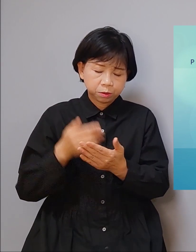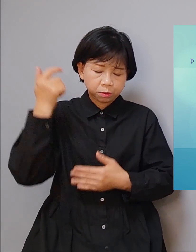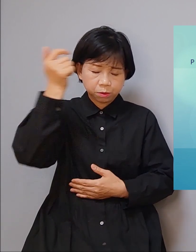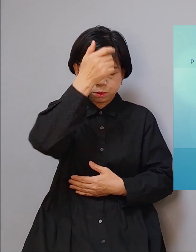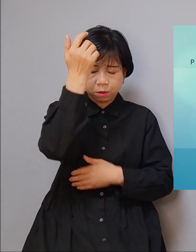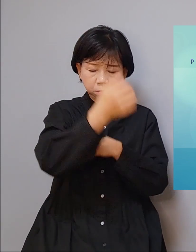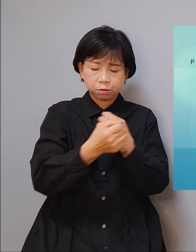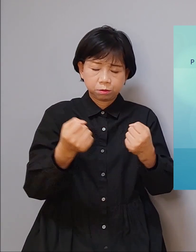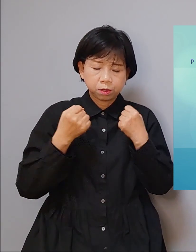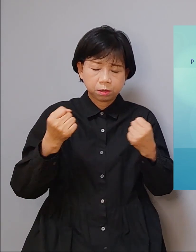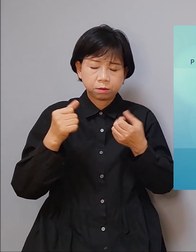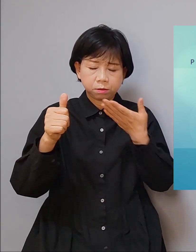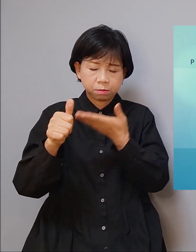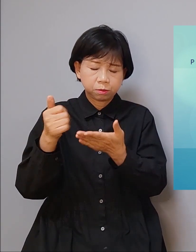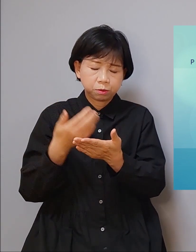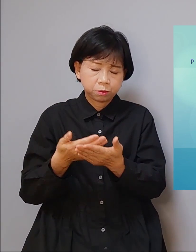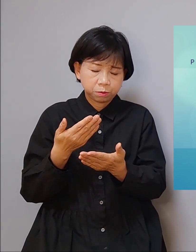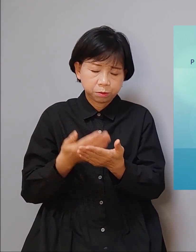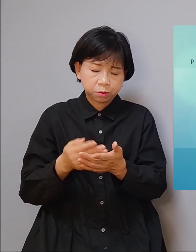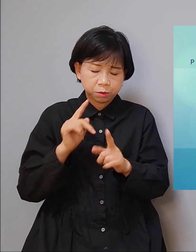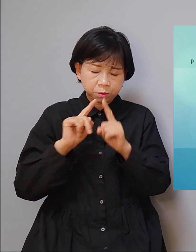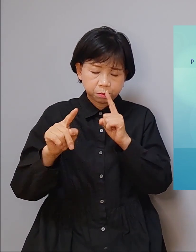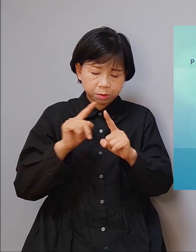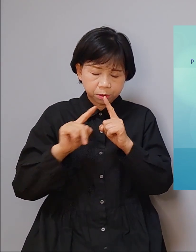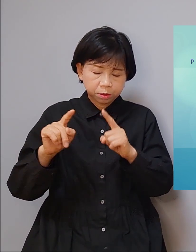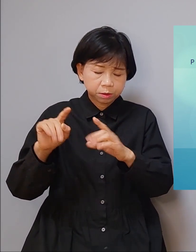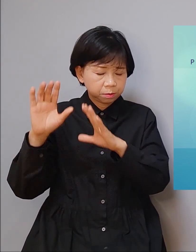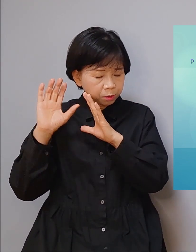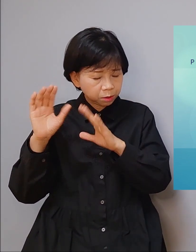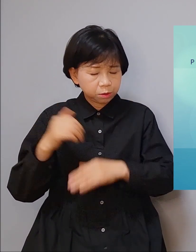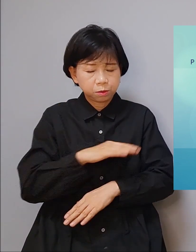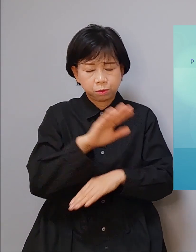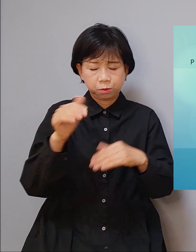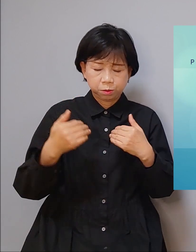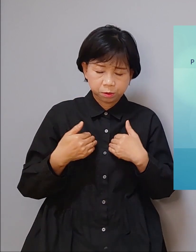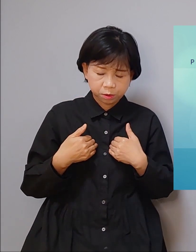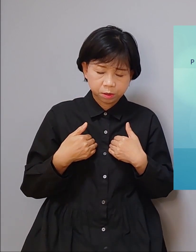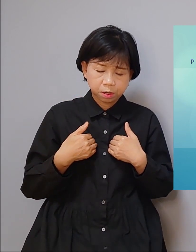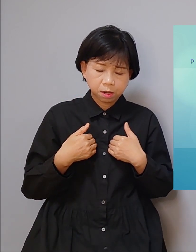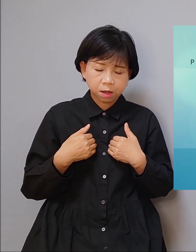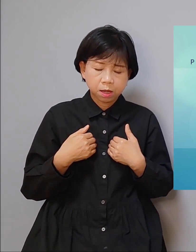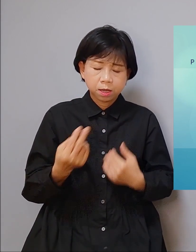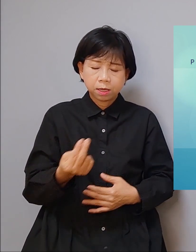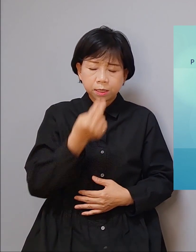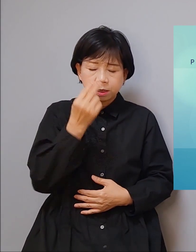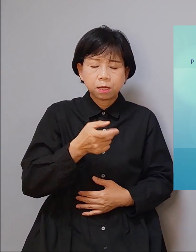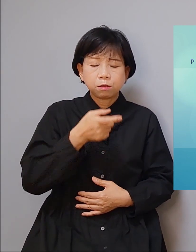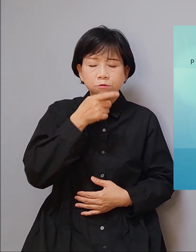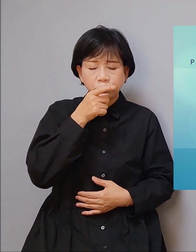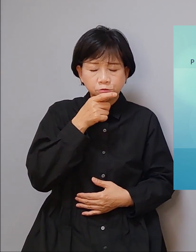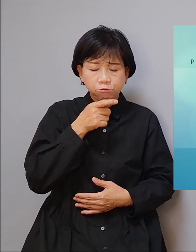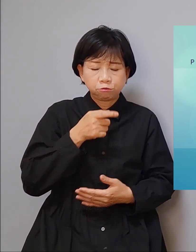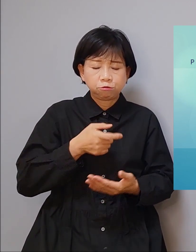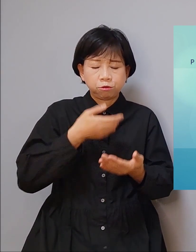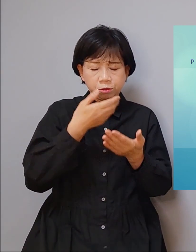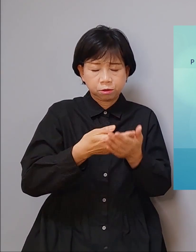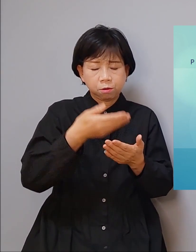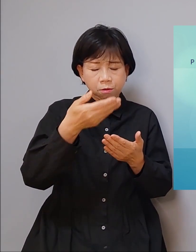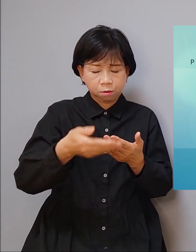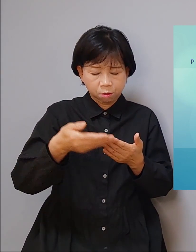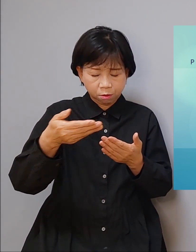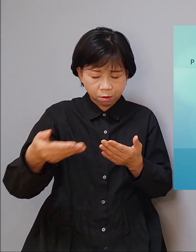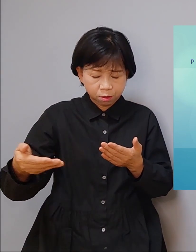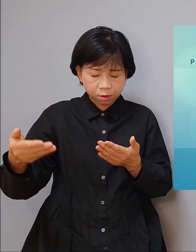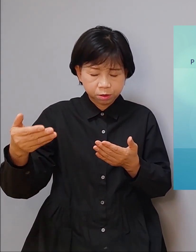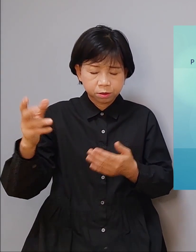강건함을 주옵소서. 말씀을 듣는 우리 모두가 배에서 생수의 강이 흘러넘치는 성령